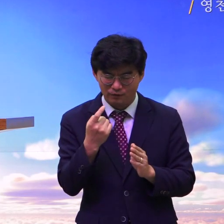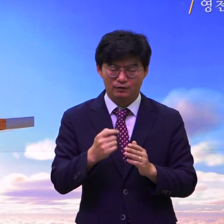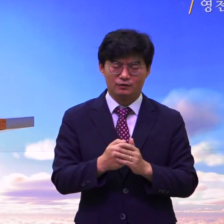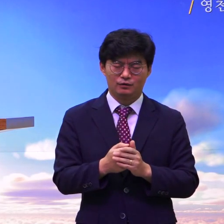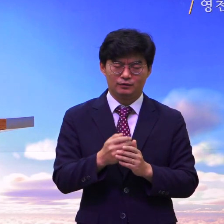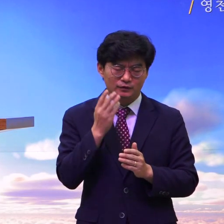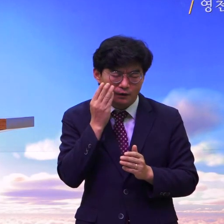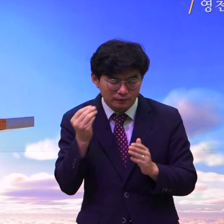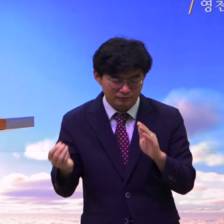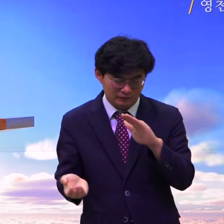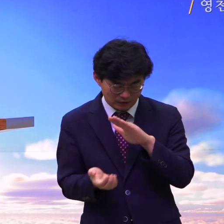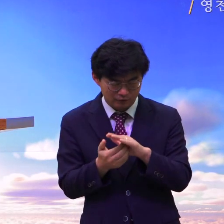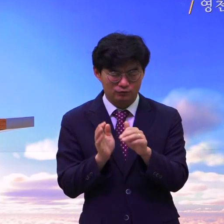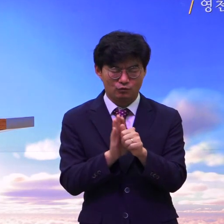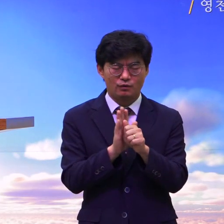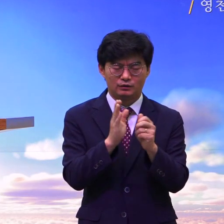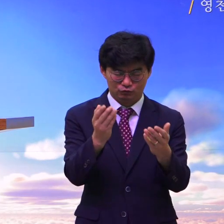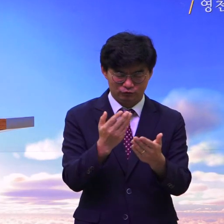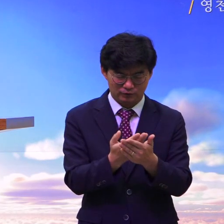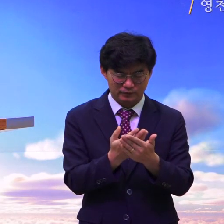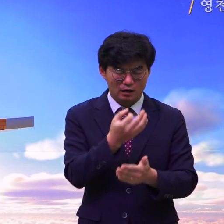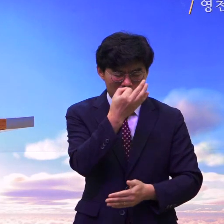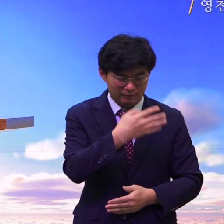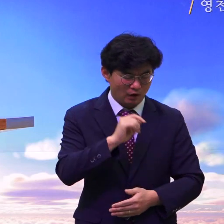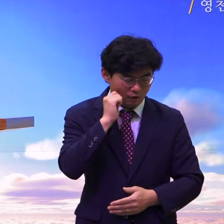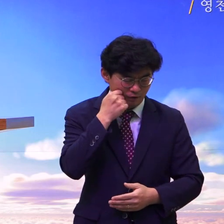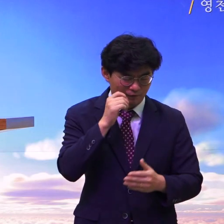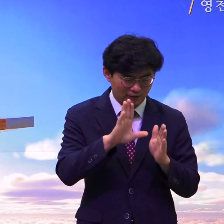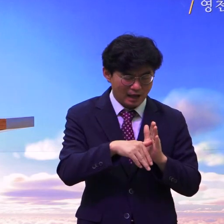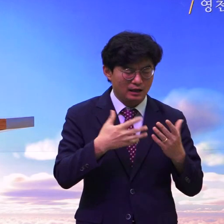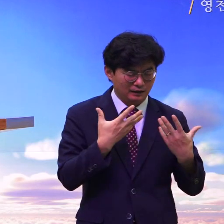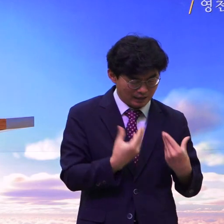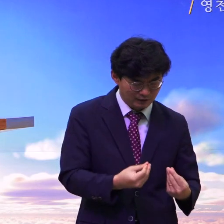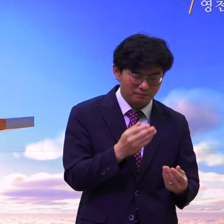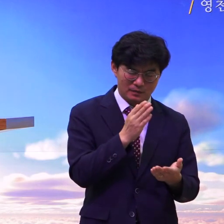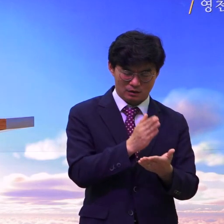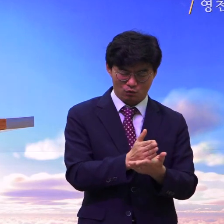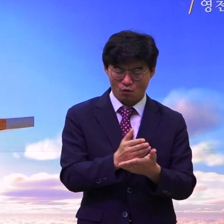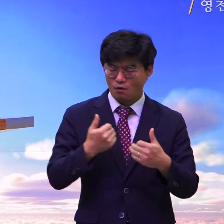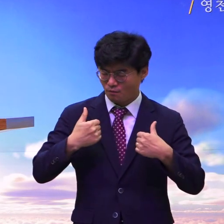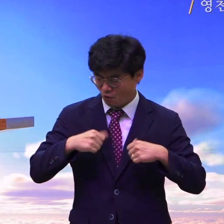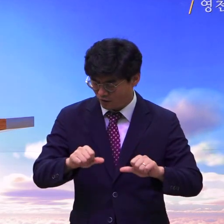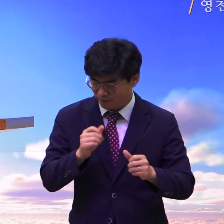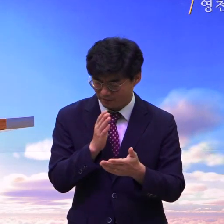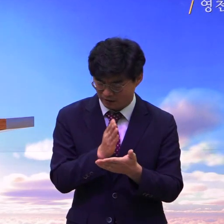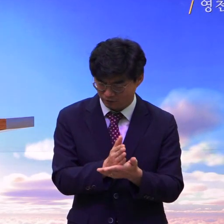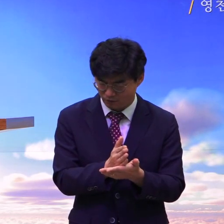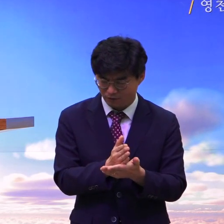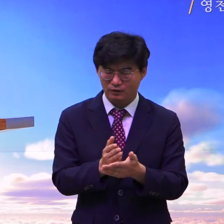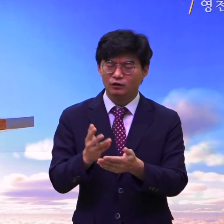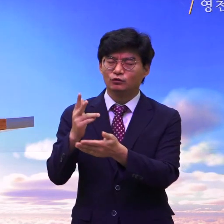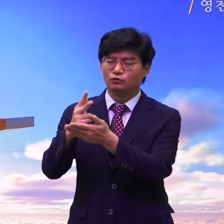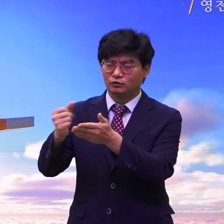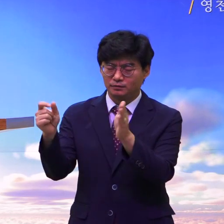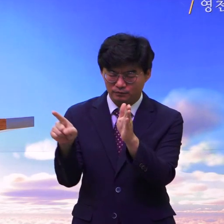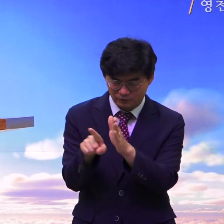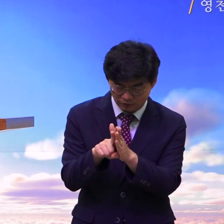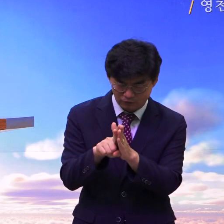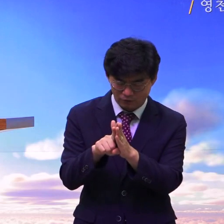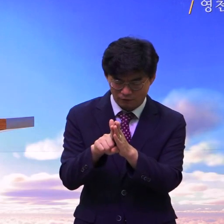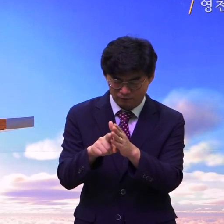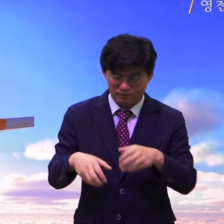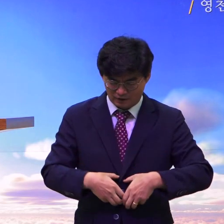생깁니다. 낙심하지 않게 하시고 포기하지 않게 하시고 또한 승리하신 주님을 믿고 담대히